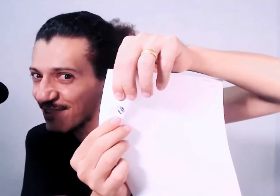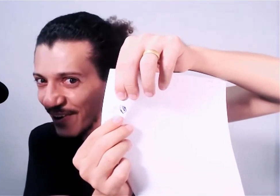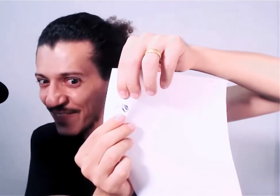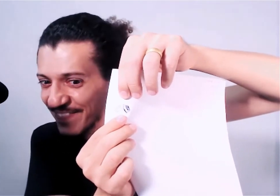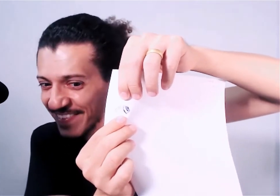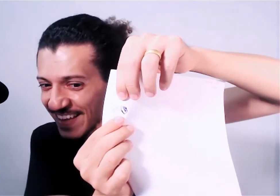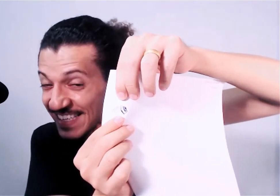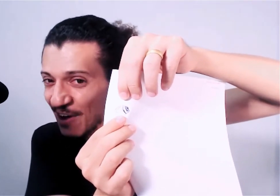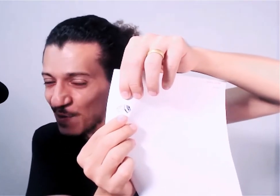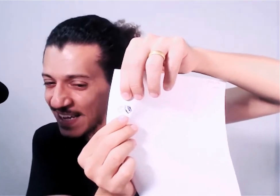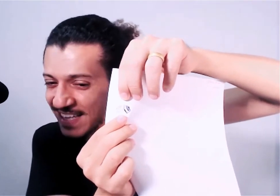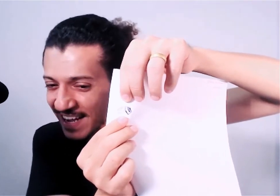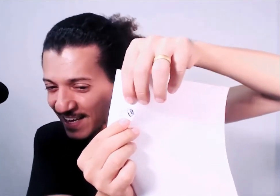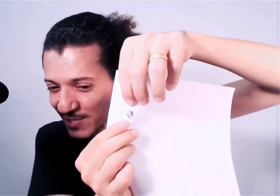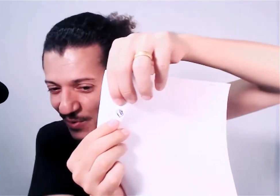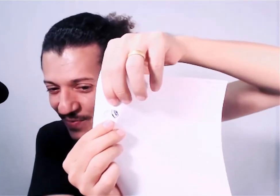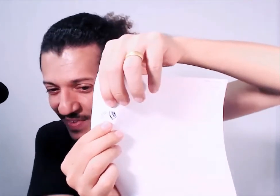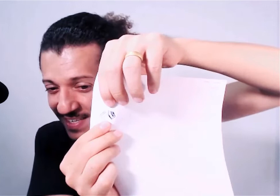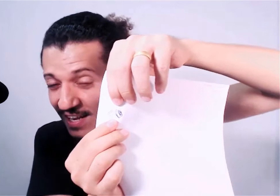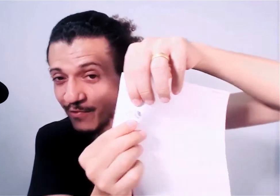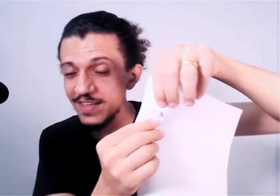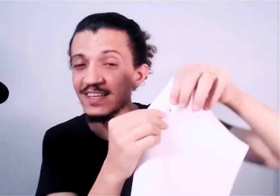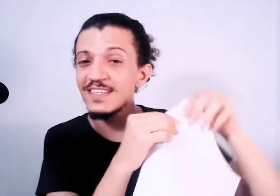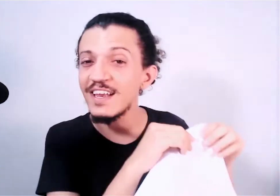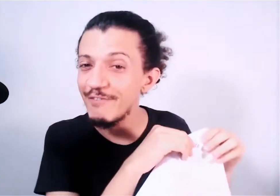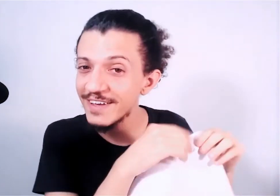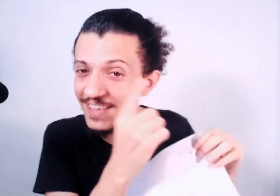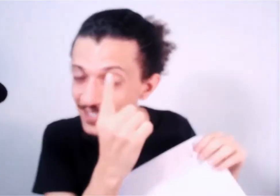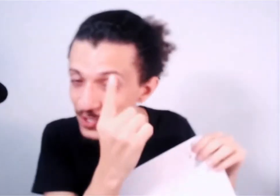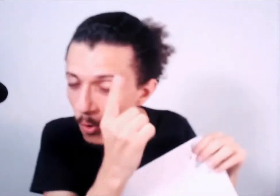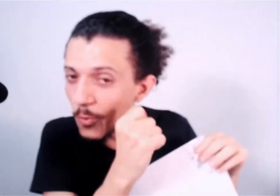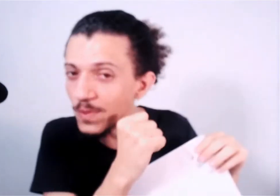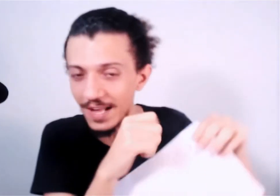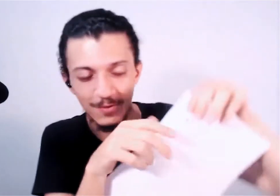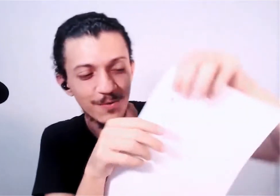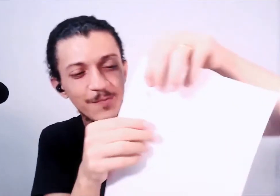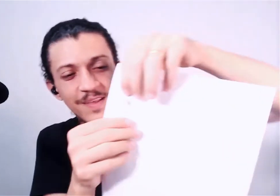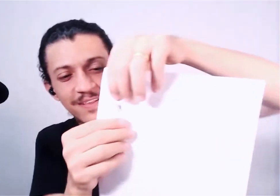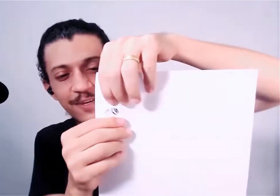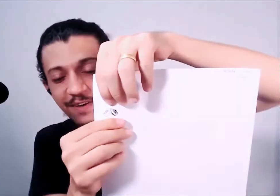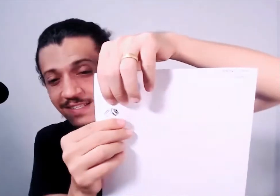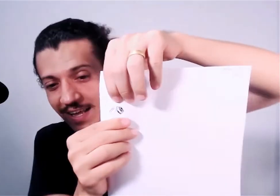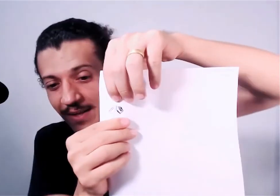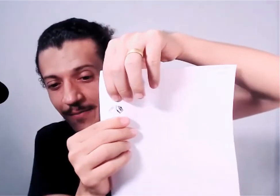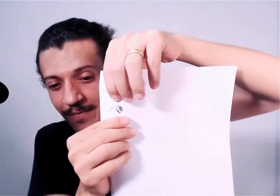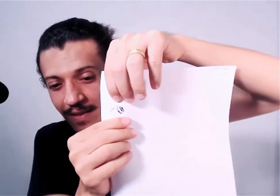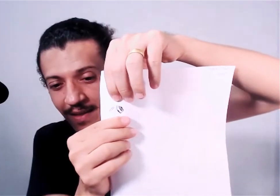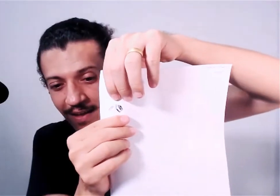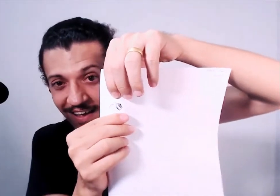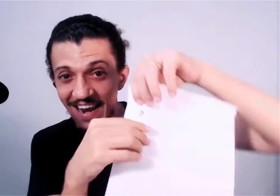viu? Se não tem asterisco, significa que é só um contato. Você fez ele aí.